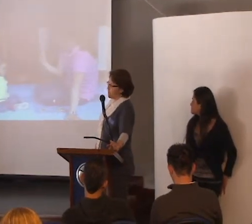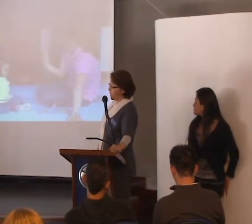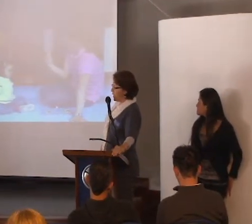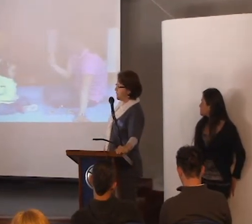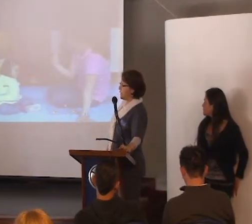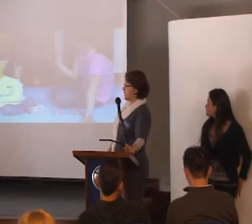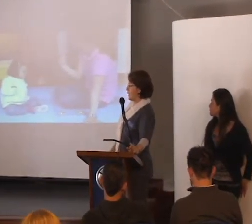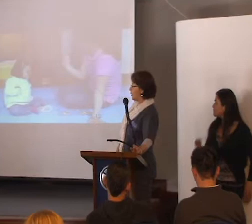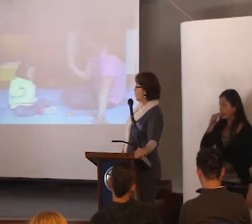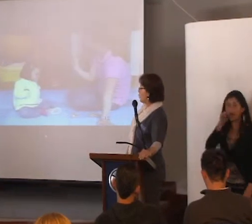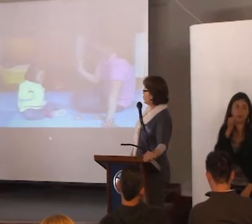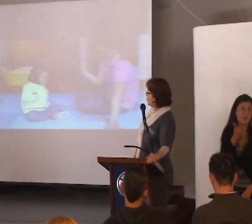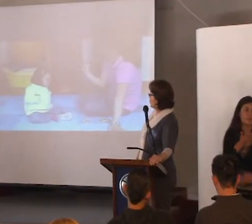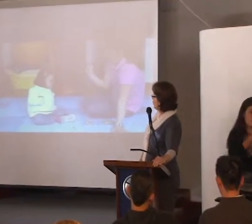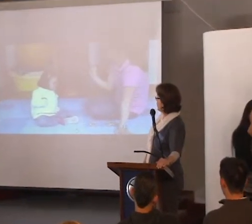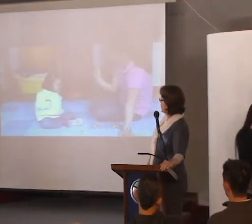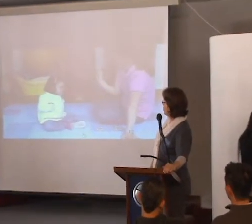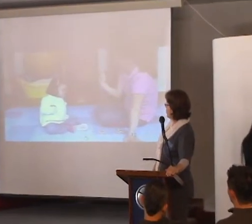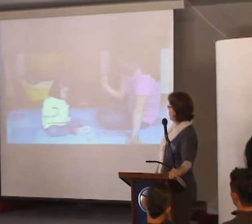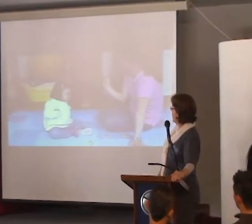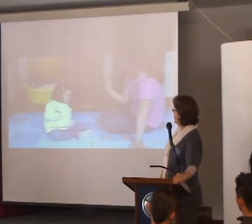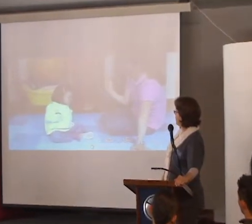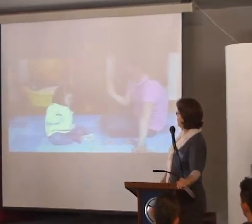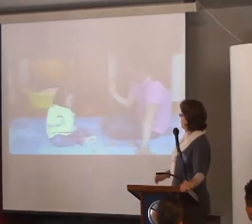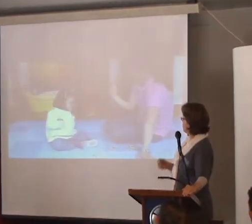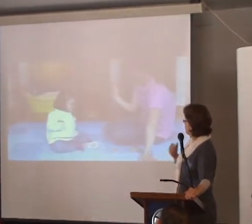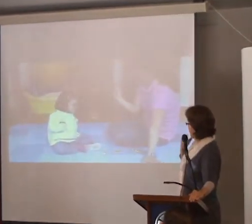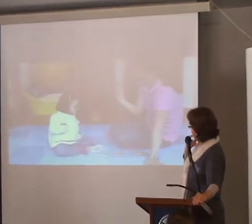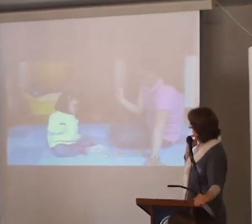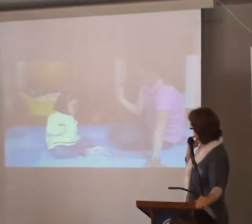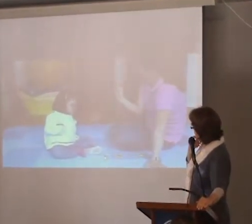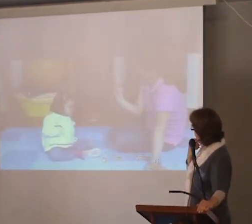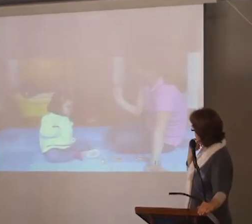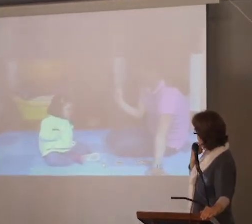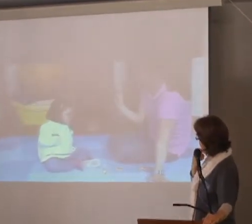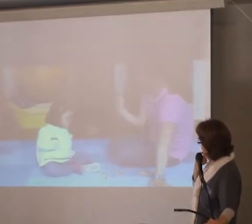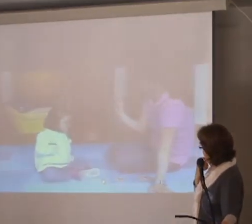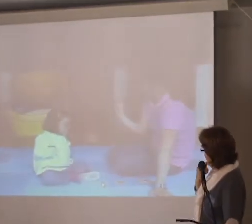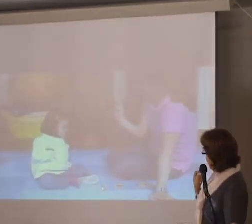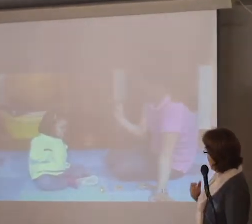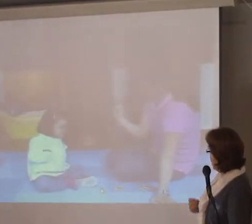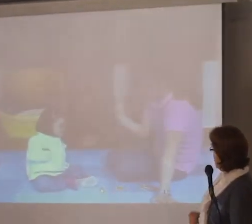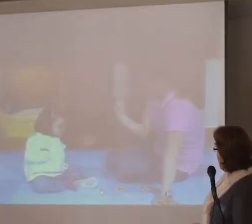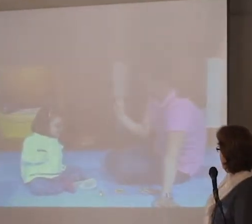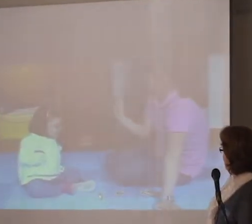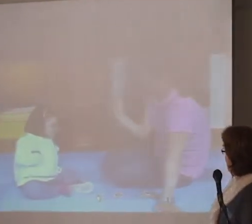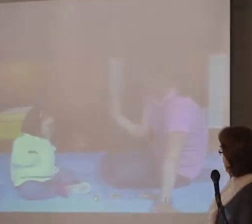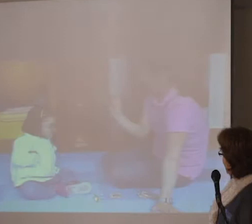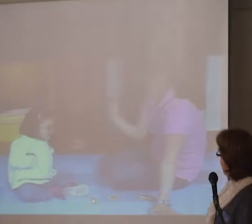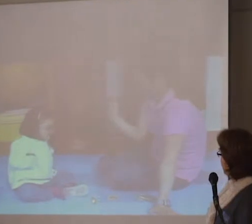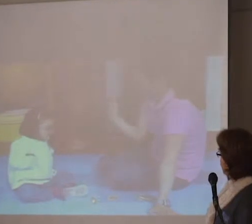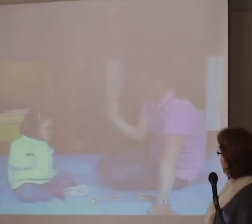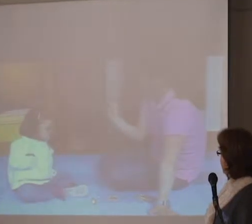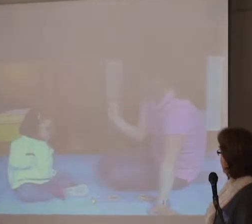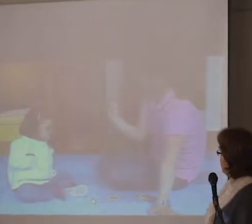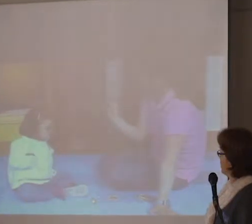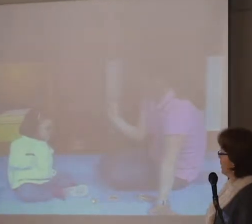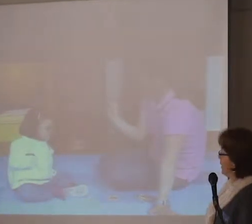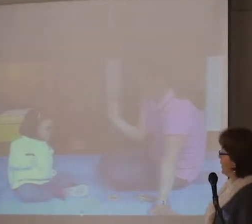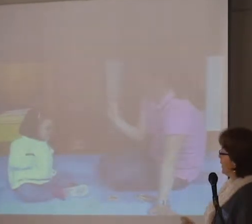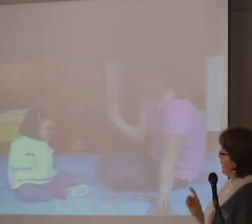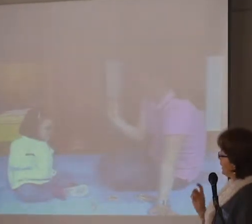Ya, la chica es más grande, ella ya ha tomado el curso de comunicación de modal hace más o menos un añito largo, un añito casi